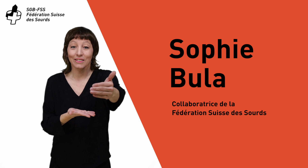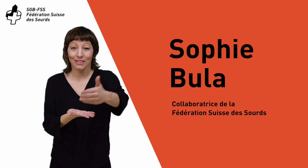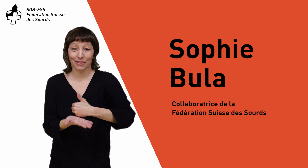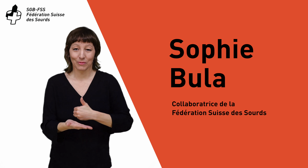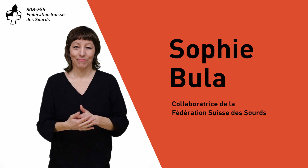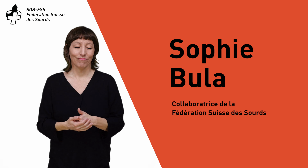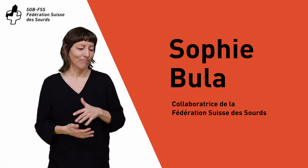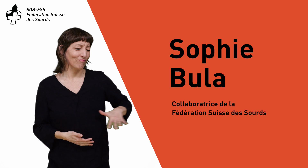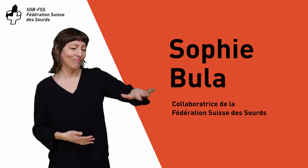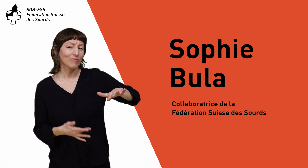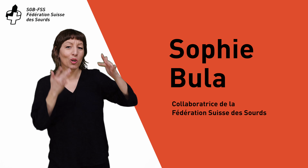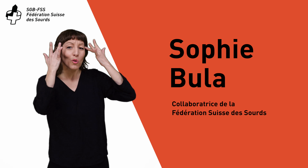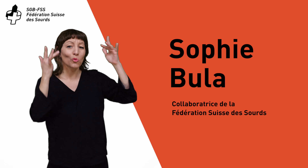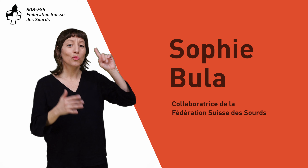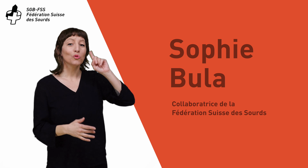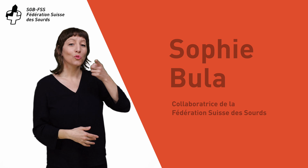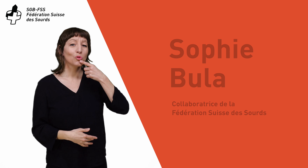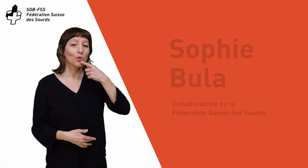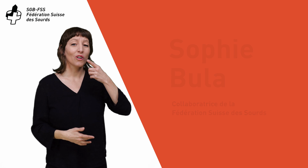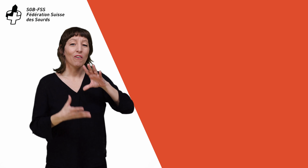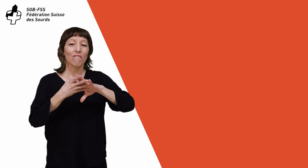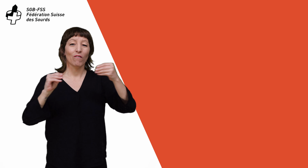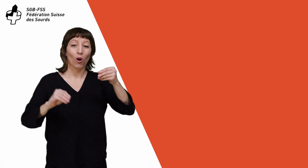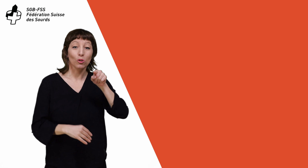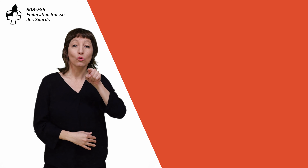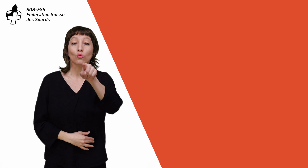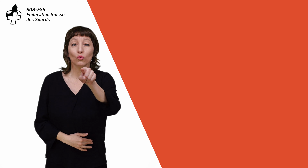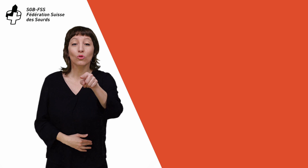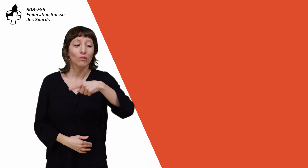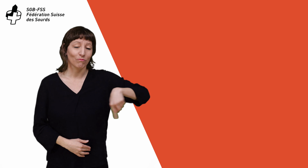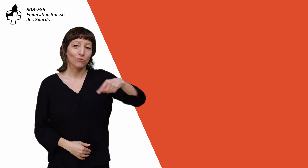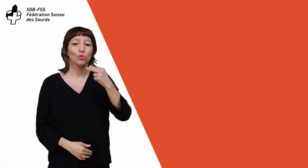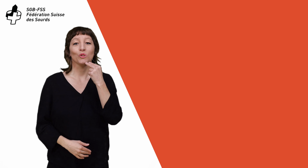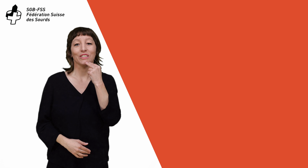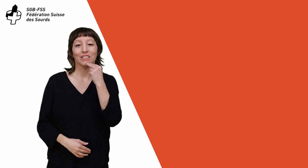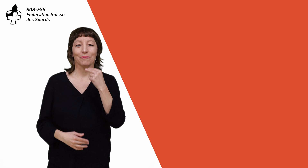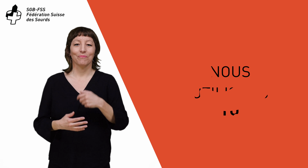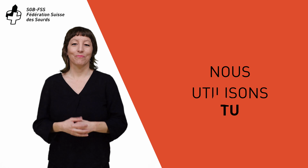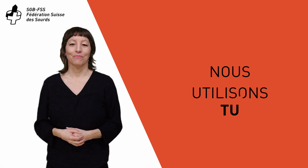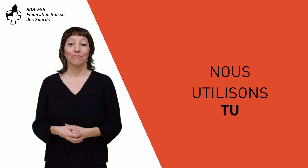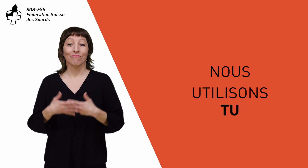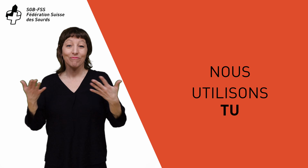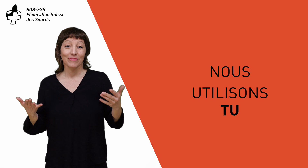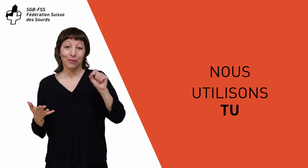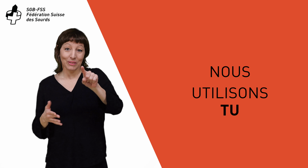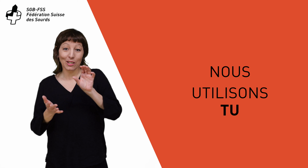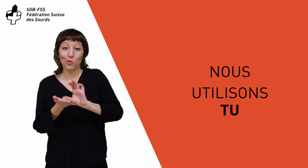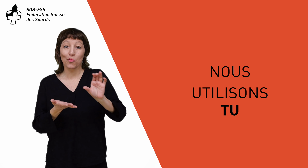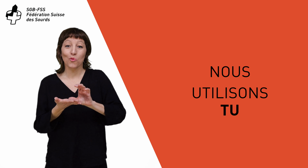de pouvoir t'accompagner tout au long du cours. Dans la culture des sourds, la forme « tu » est utilisée. C'est